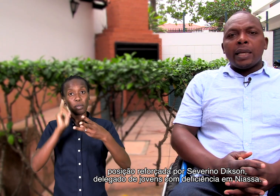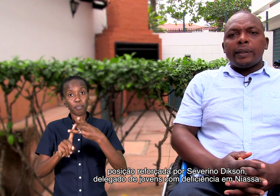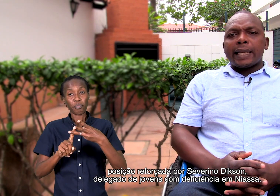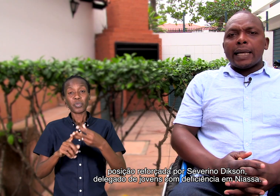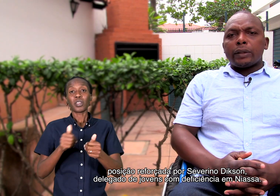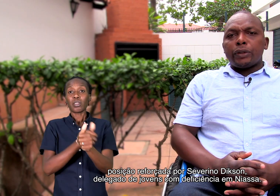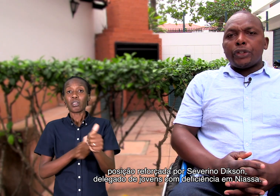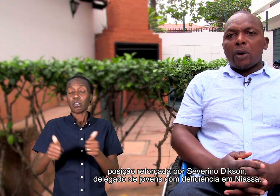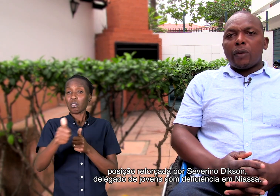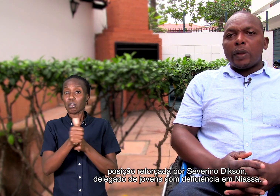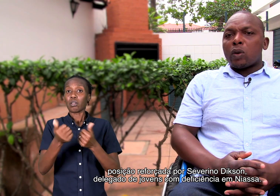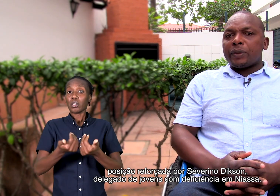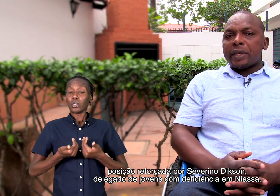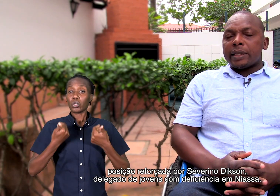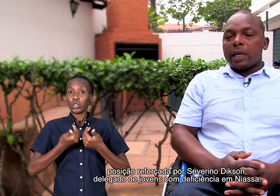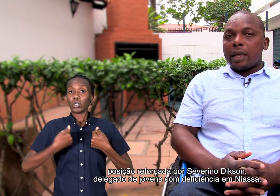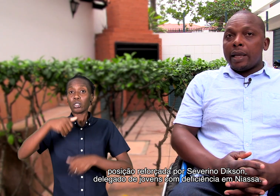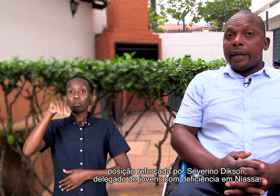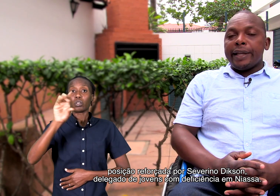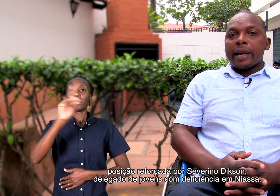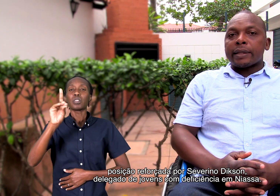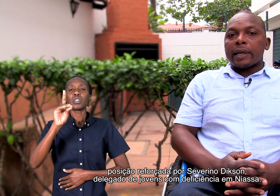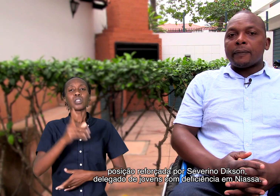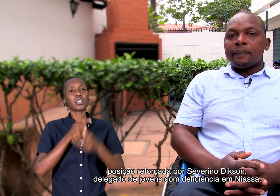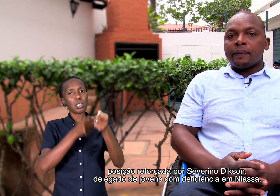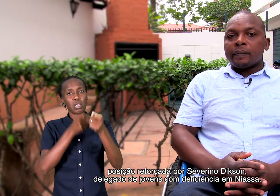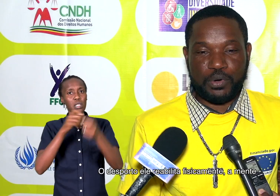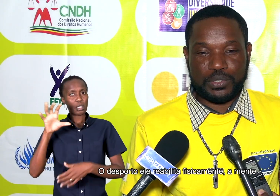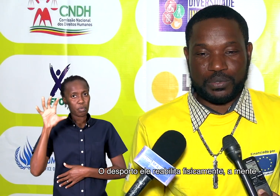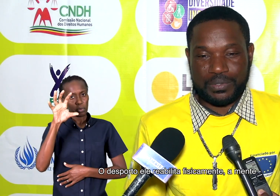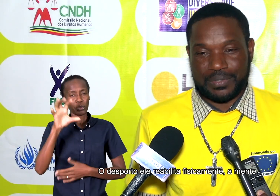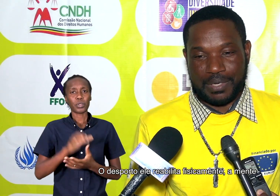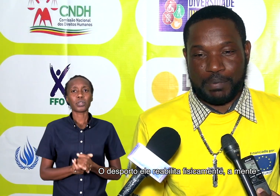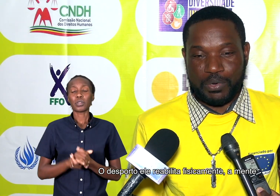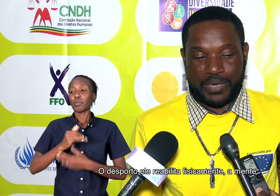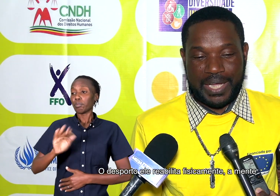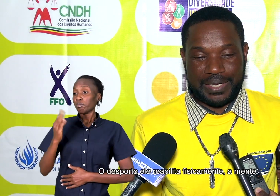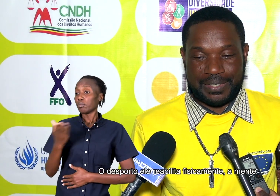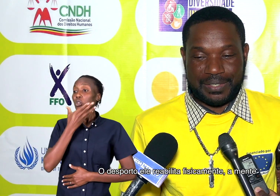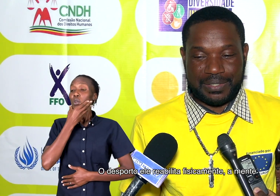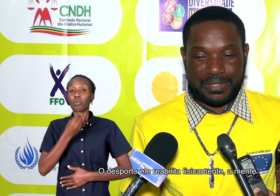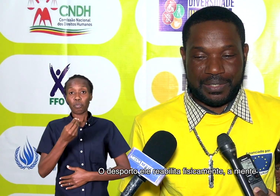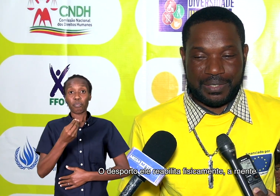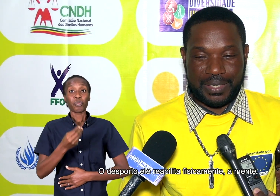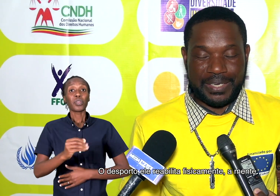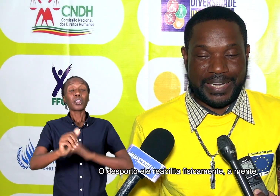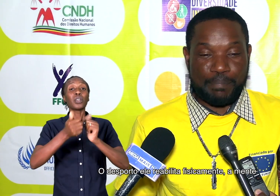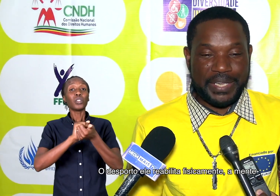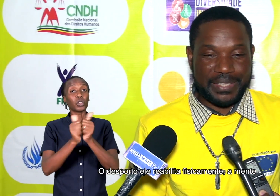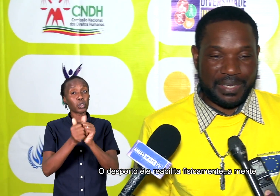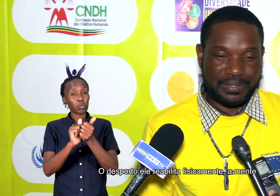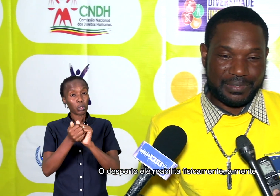Dixon, delegado de jovem com deficiência em Niassa. O desporto, em primeiro lugar,